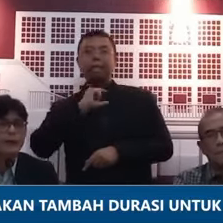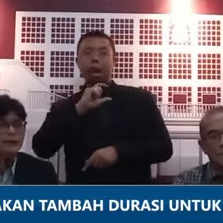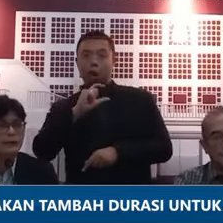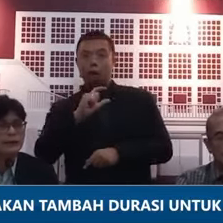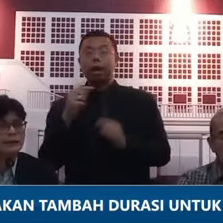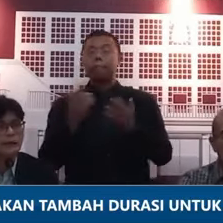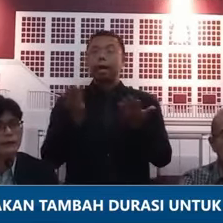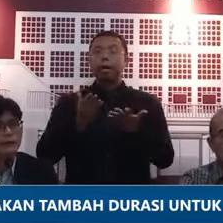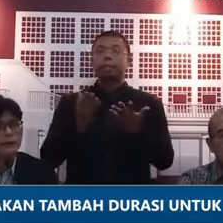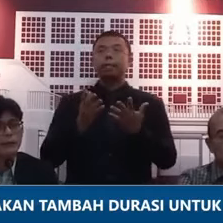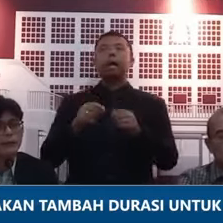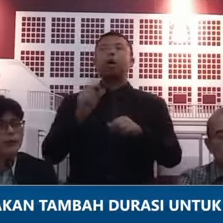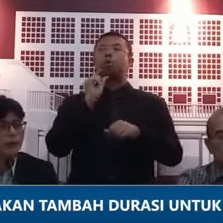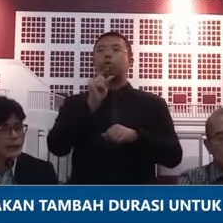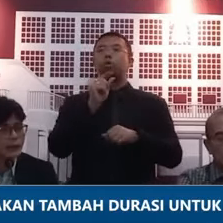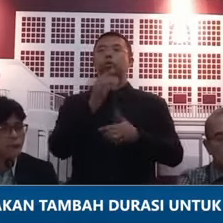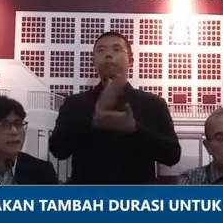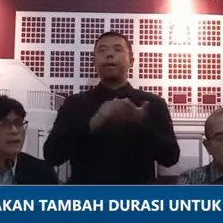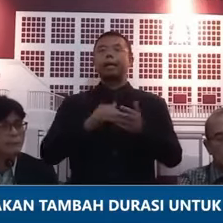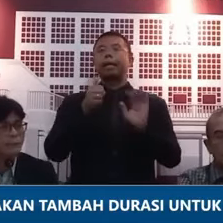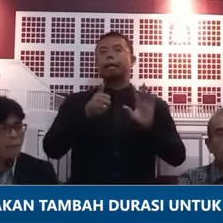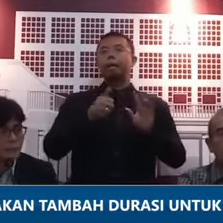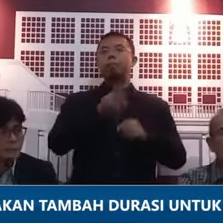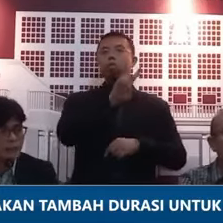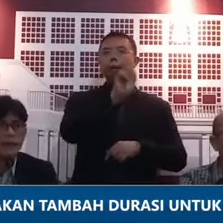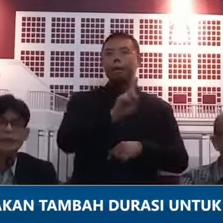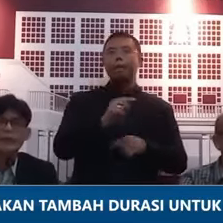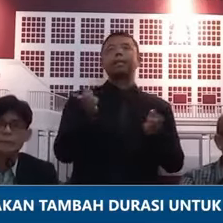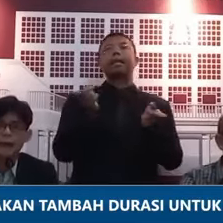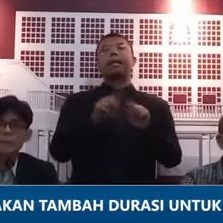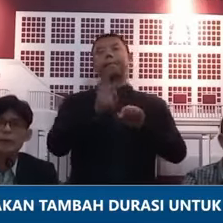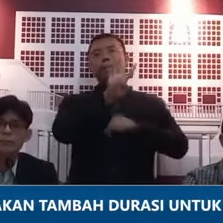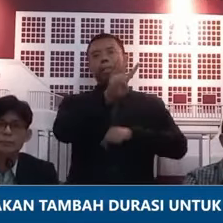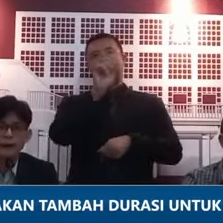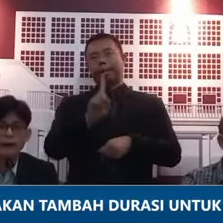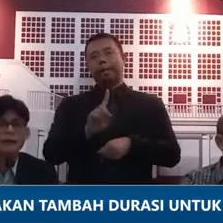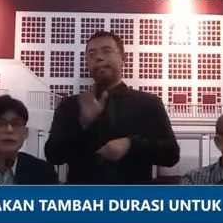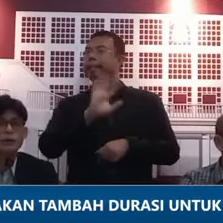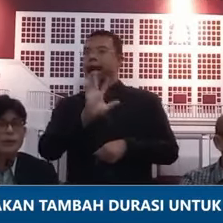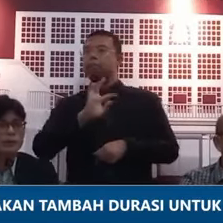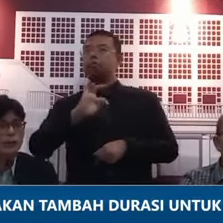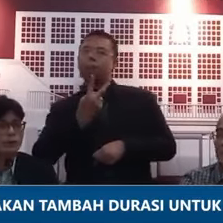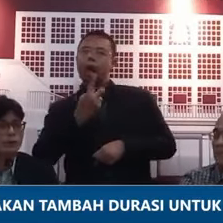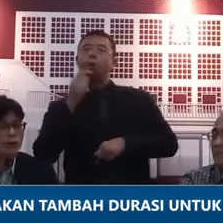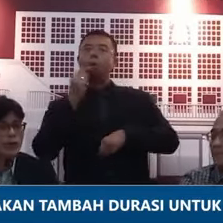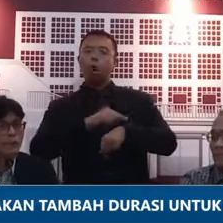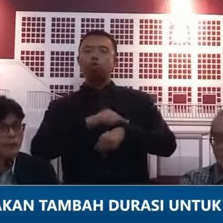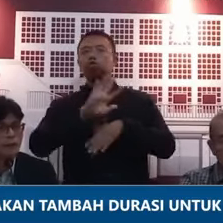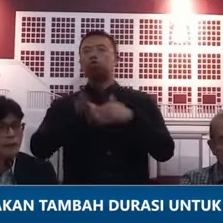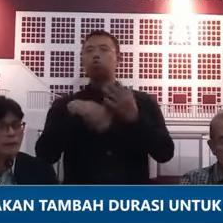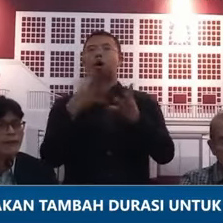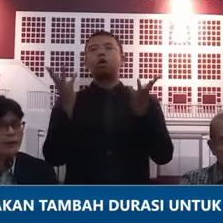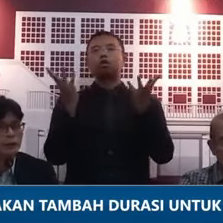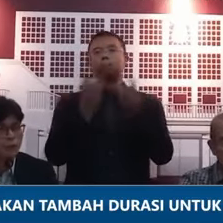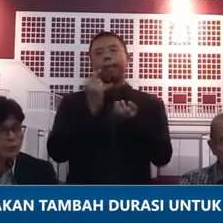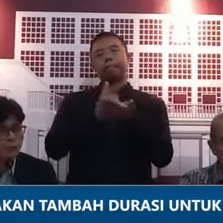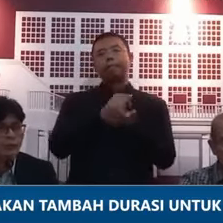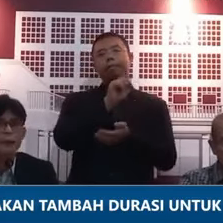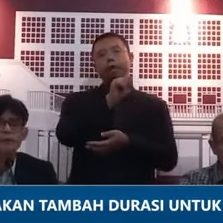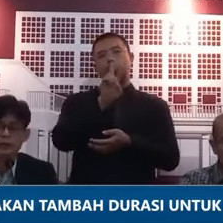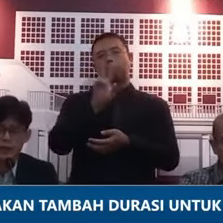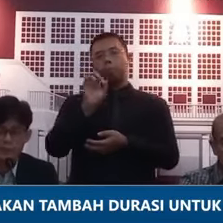sangat tinggi. Berdasarkan data KPWRI, tayangan debat telah menjangkau 394 juta penonton atau rata-rata ada lebih dari